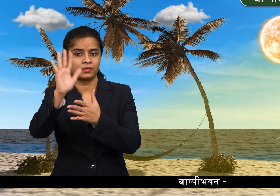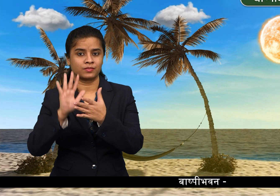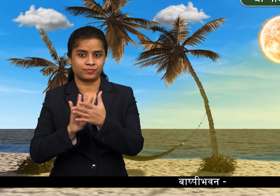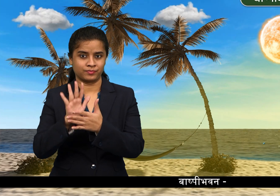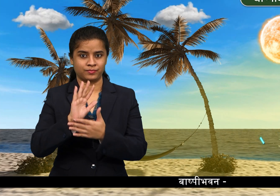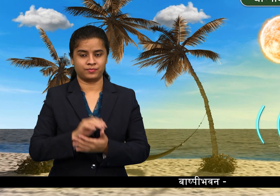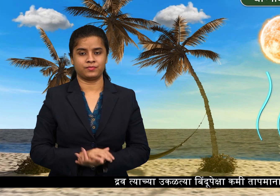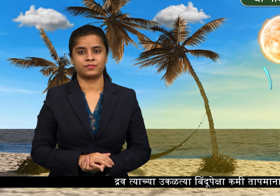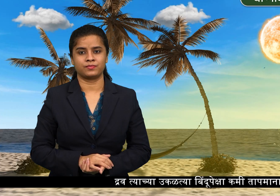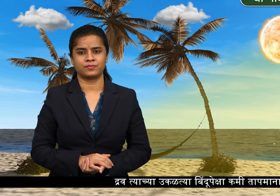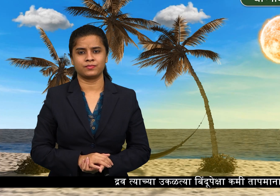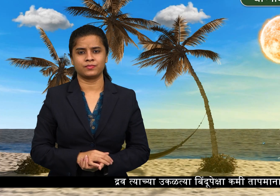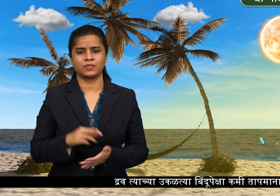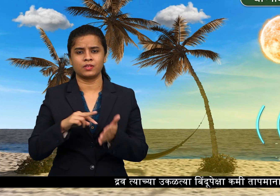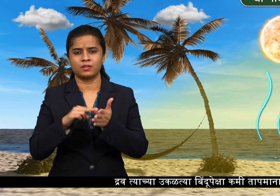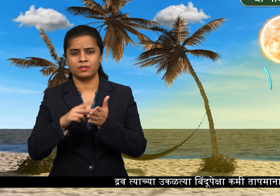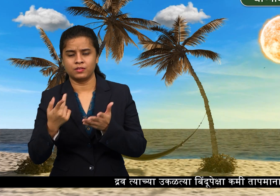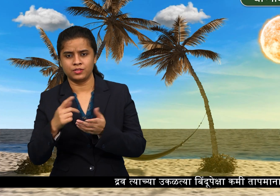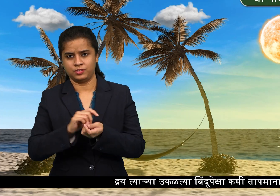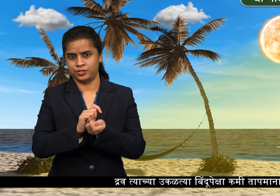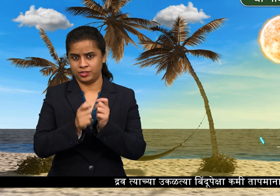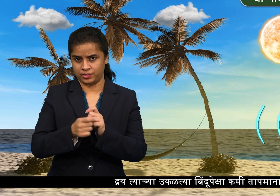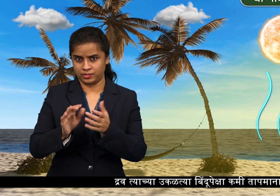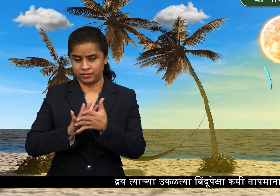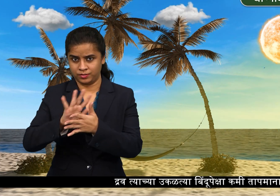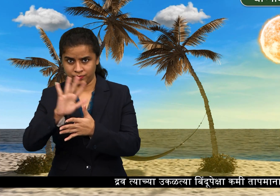बाष्पीभवन द्रव त्याच्या उकळत्या बिंदूपेक्षा कमी तापमानात